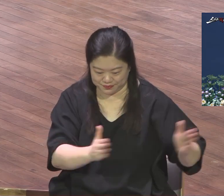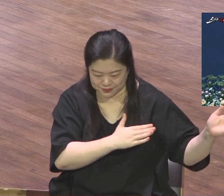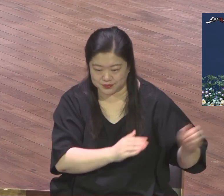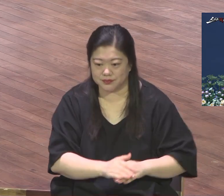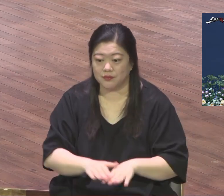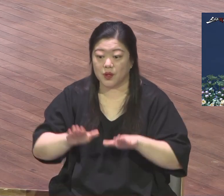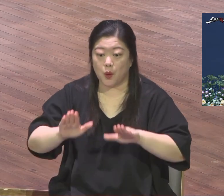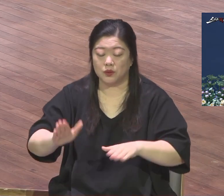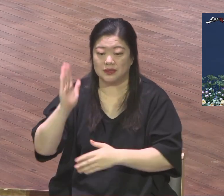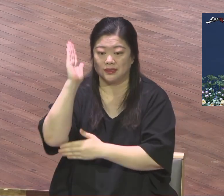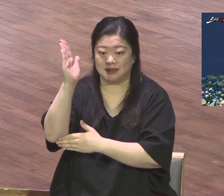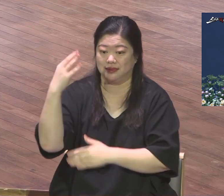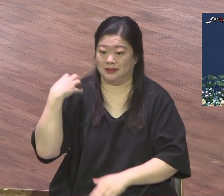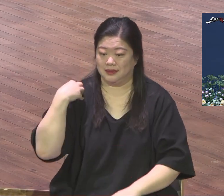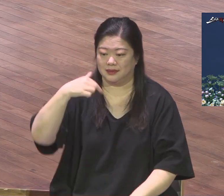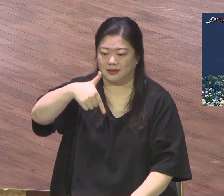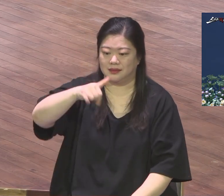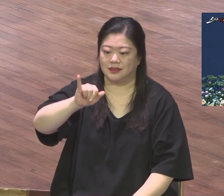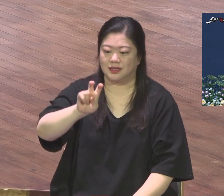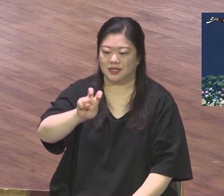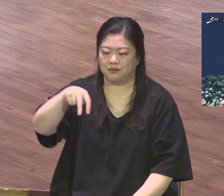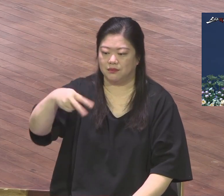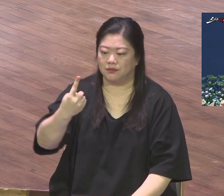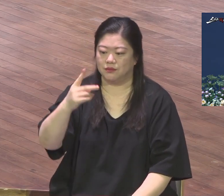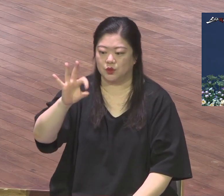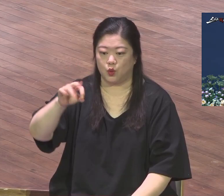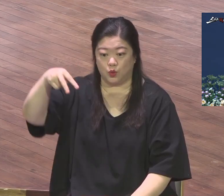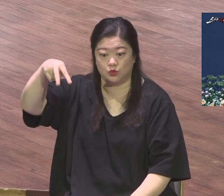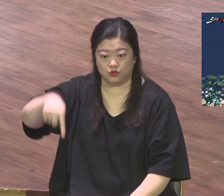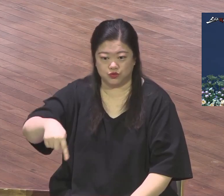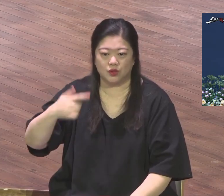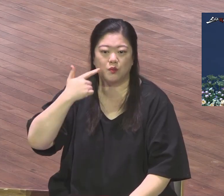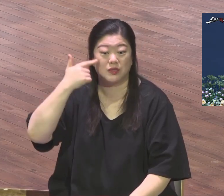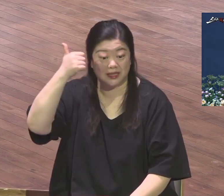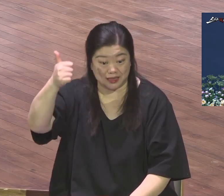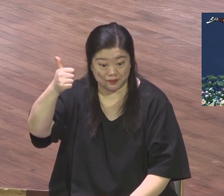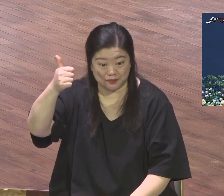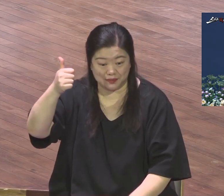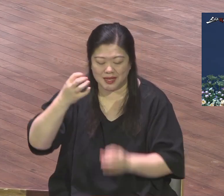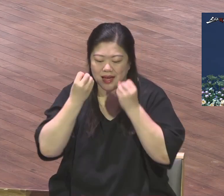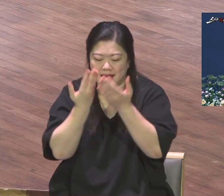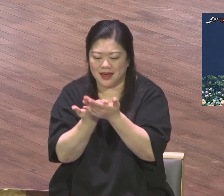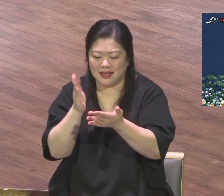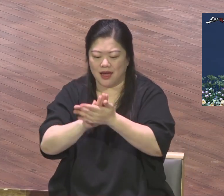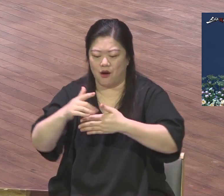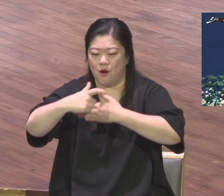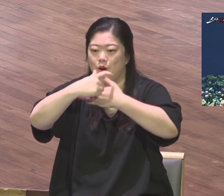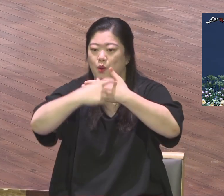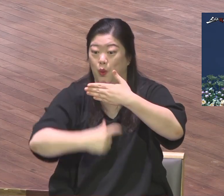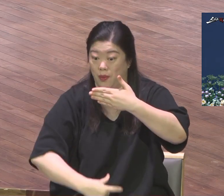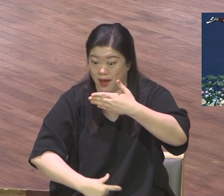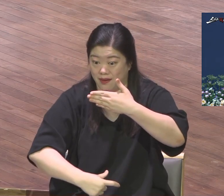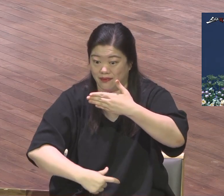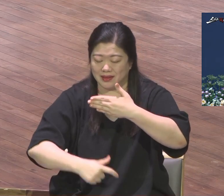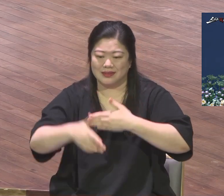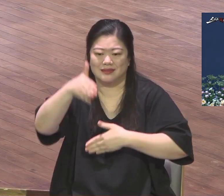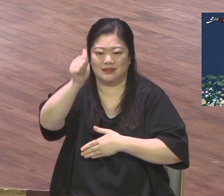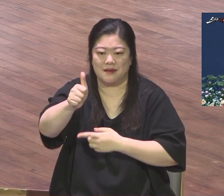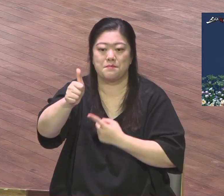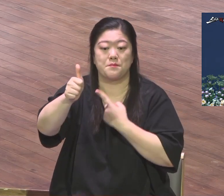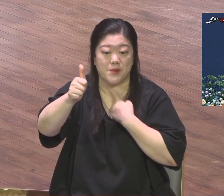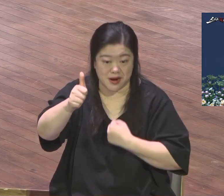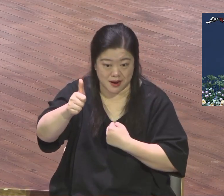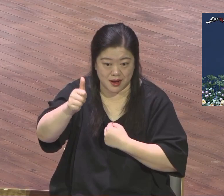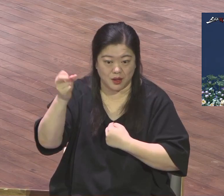목사님은 동속교회 원로 목사님이시고 개혁교단 총회장, 개신대원 교수 등을 역임하셨습니다. 그리고